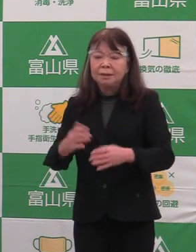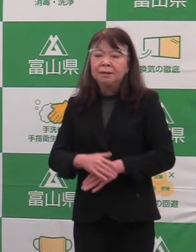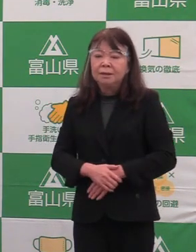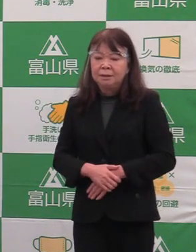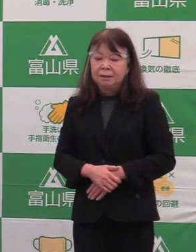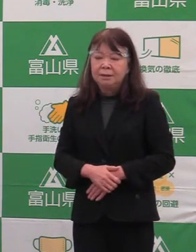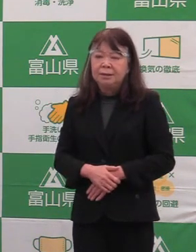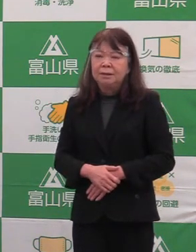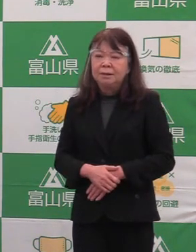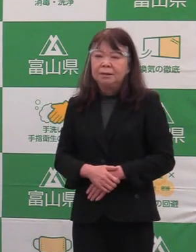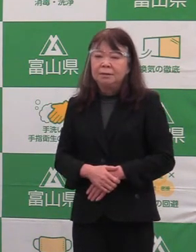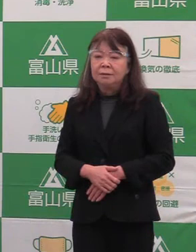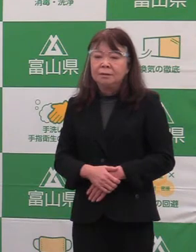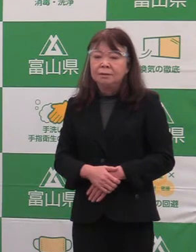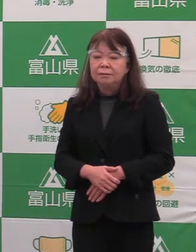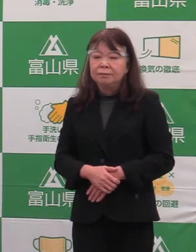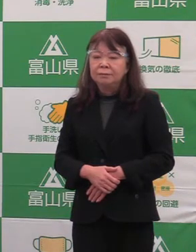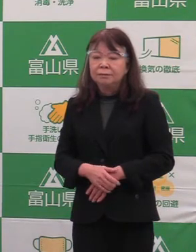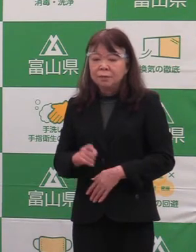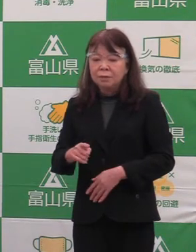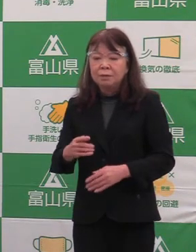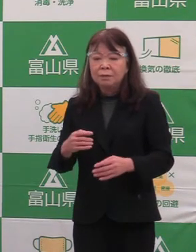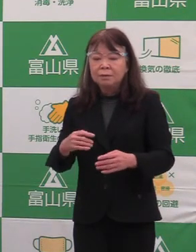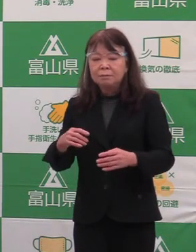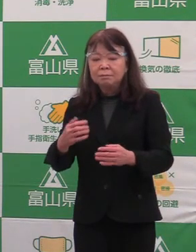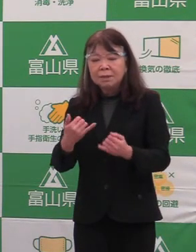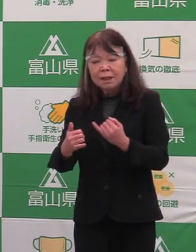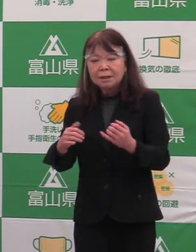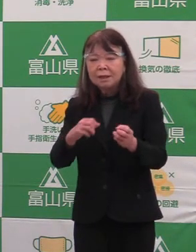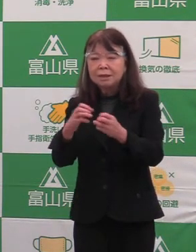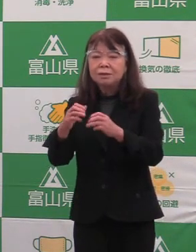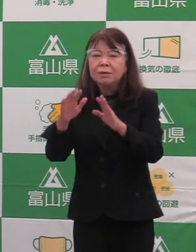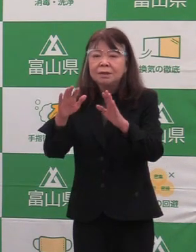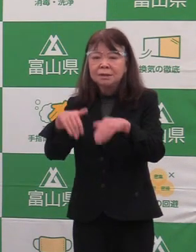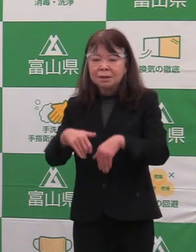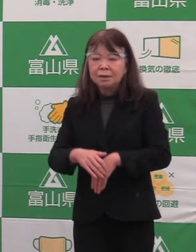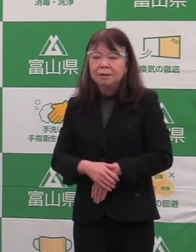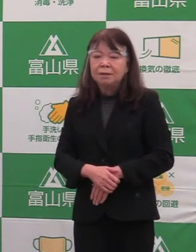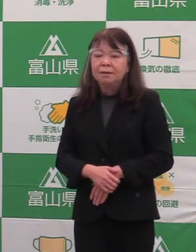ということは言っておりました。で